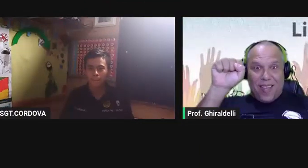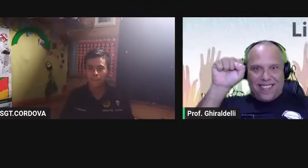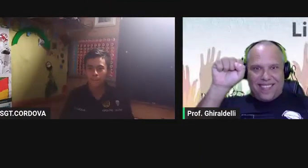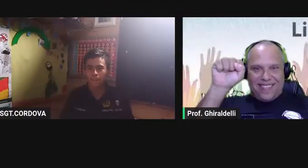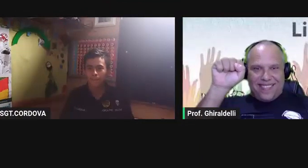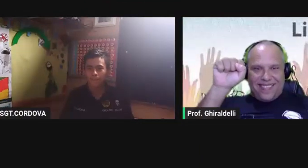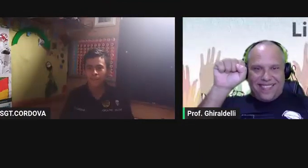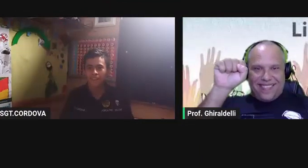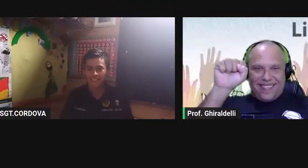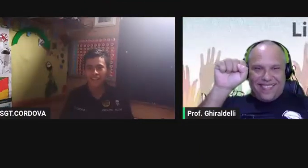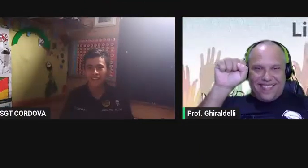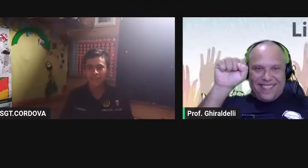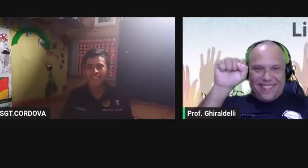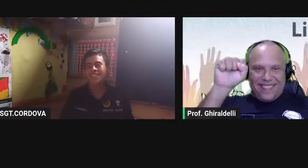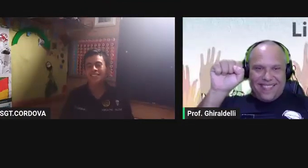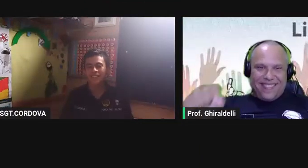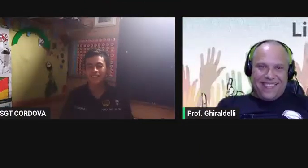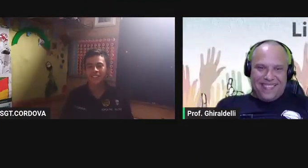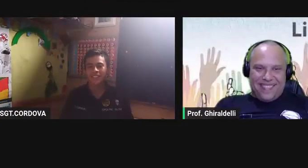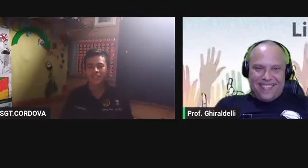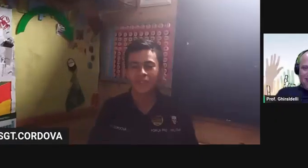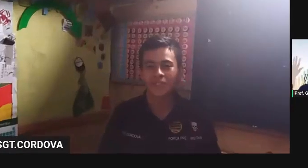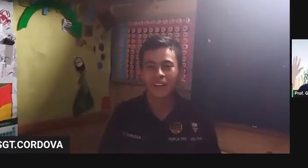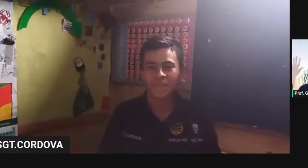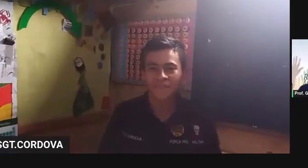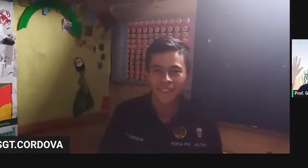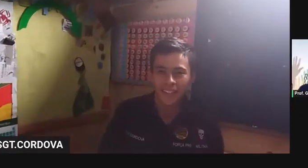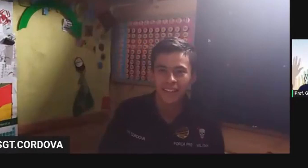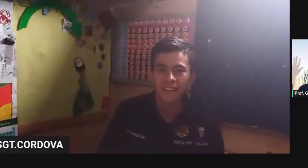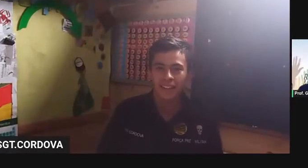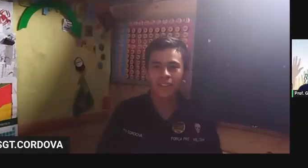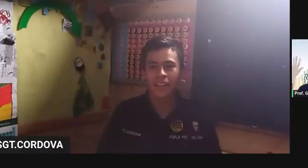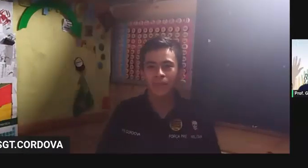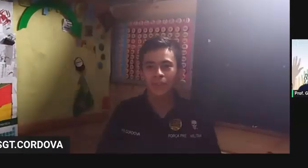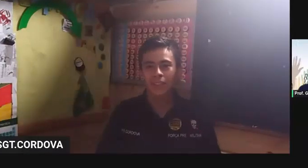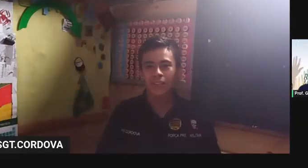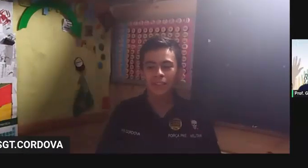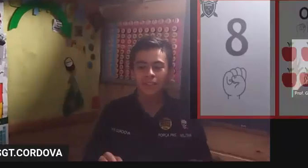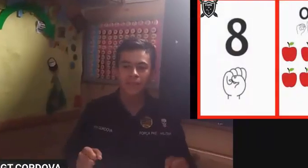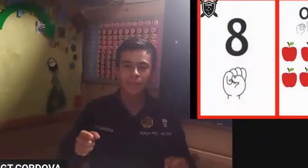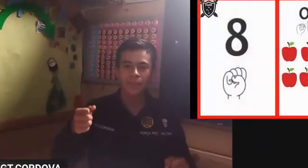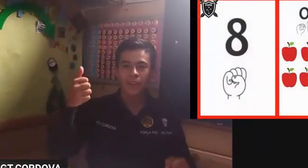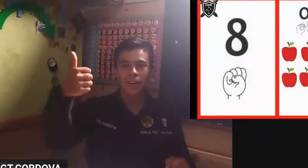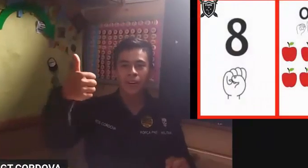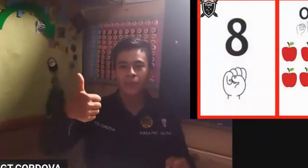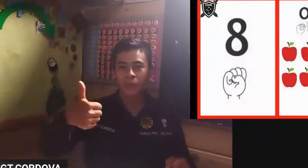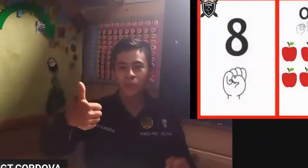fácil. Isso aí é fácil. Então, vamos continuar. Então, recapitulando. Ó,